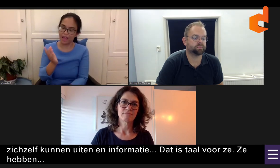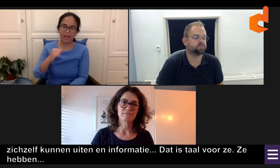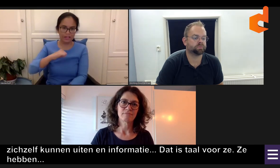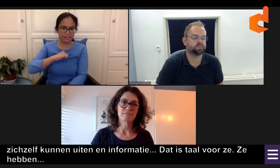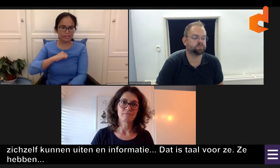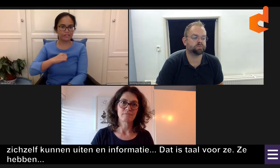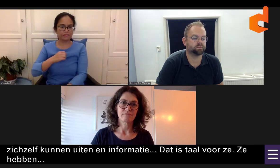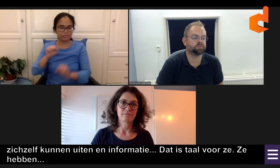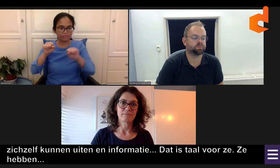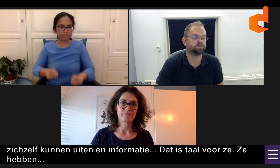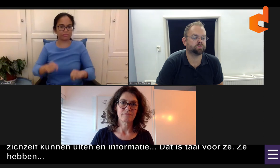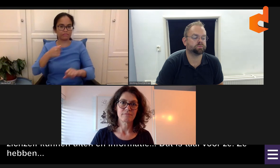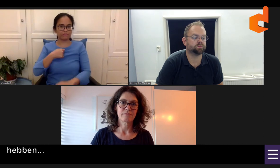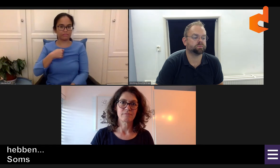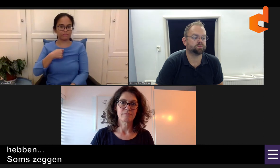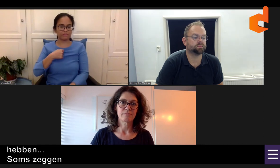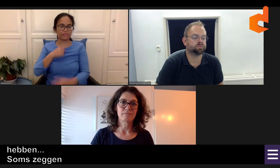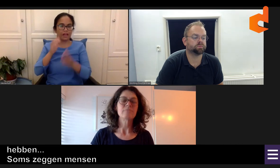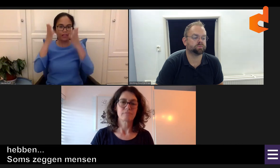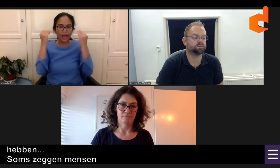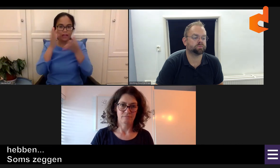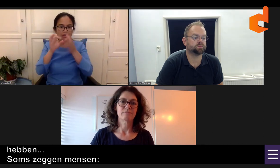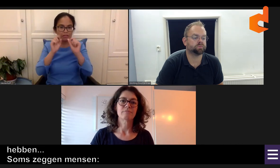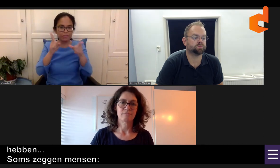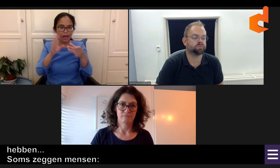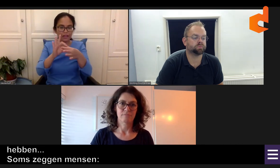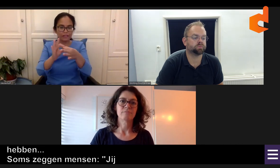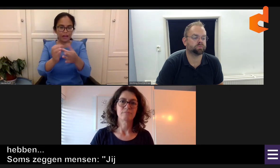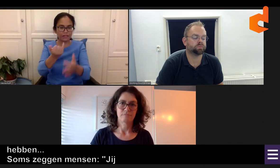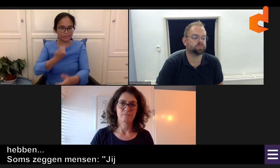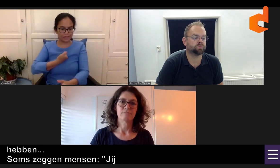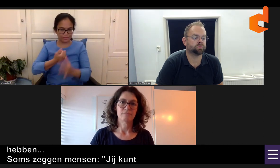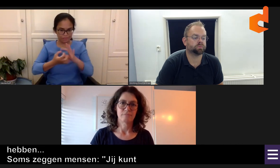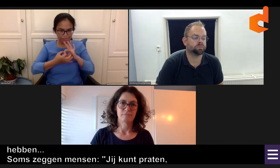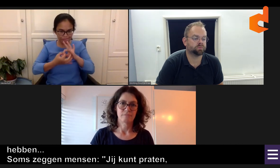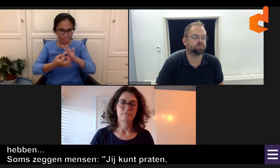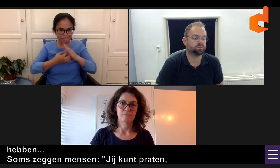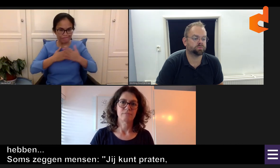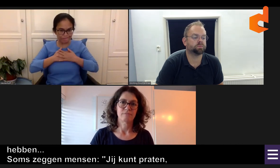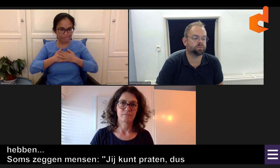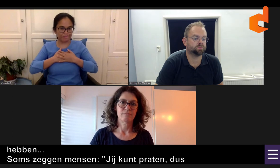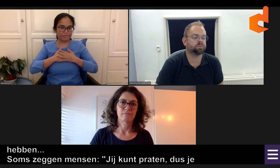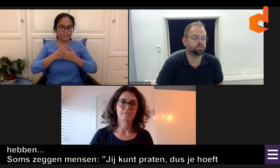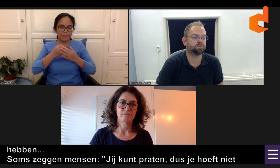Soms zeggen mensen wel, jij kan praten, dus je hoeft niet te gebaren. Maar dan denk ik, nee, dat beslis je zelf. Hè? Gebarentaal hangt aan je